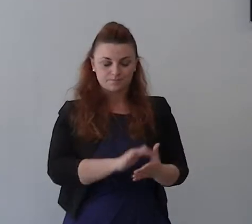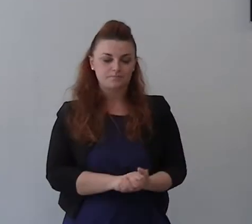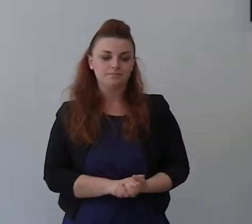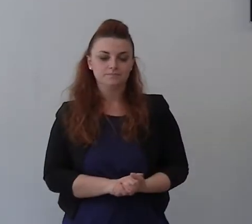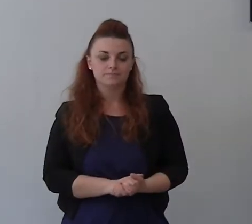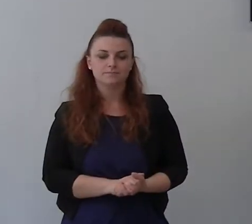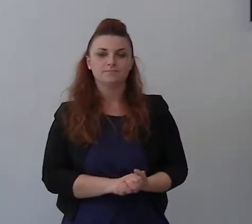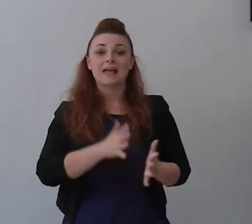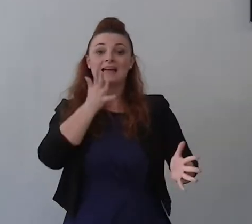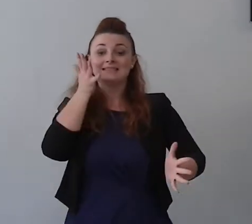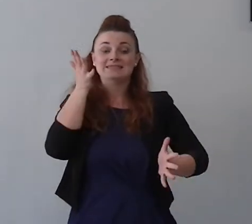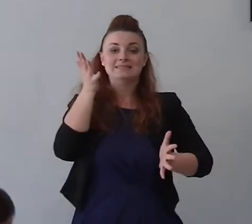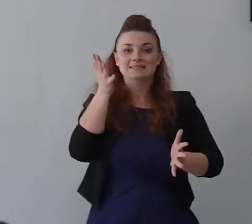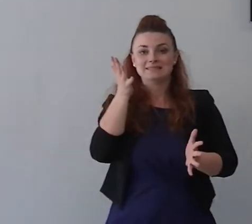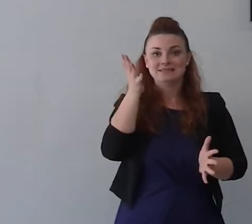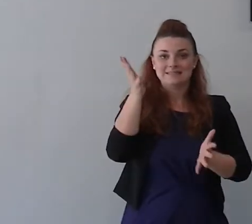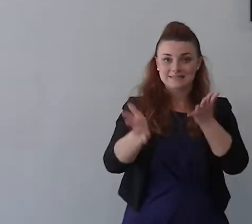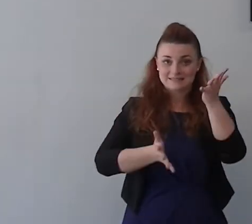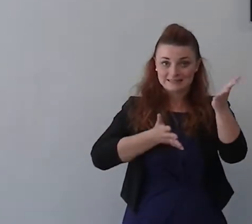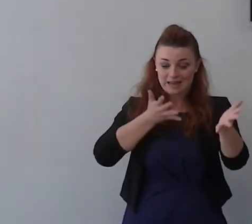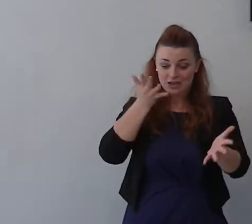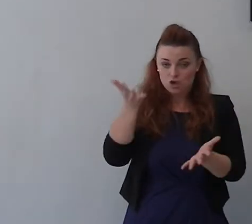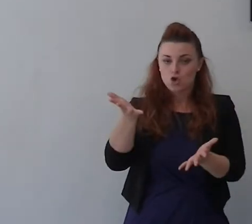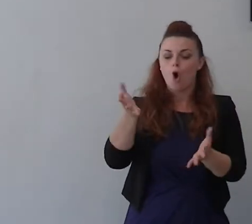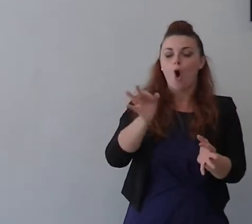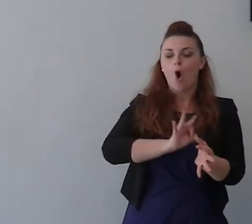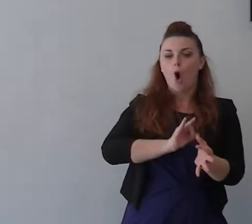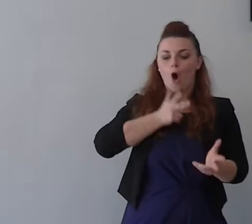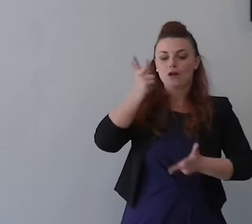Un segno fa lavorare il nostro cervello